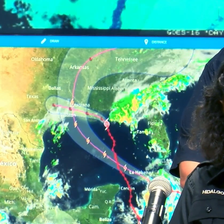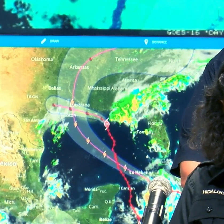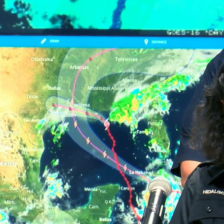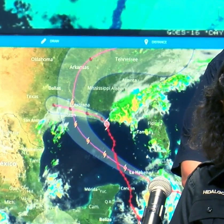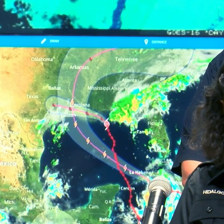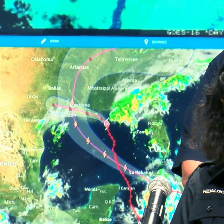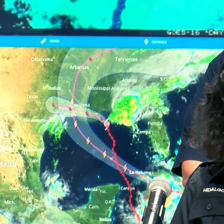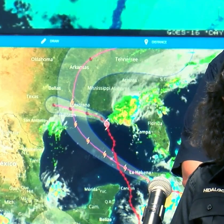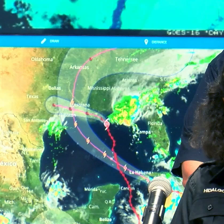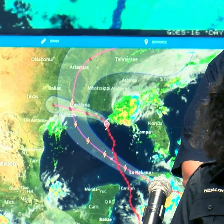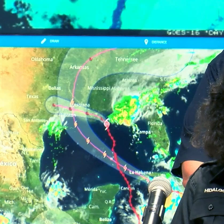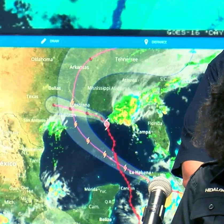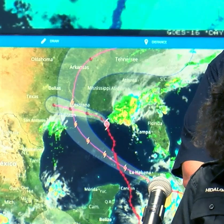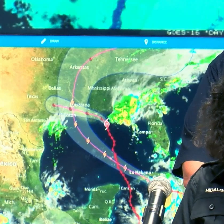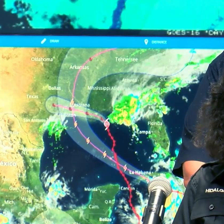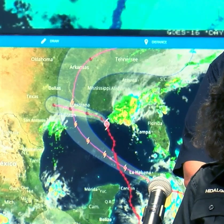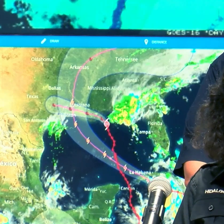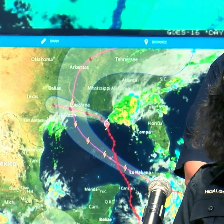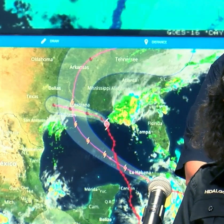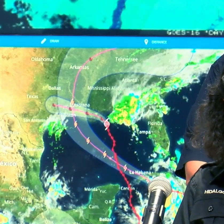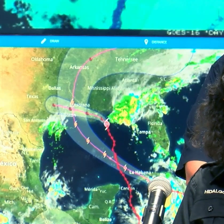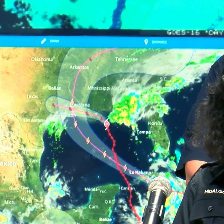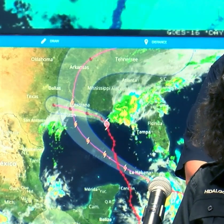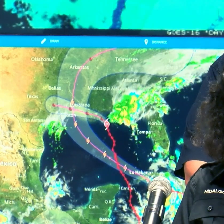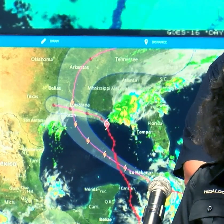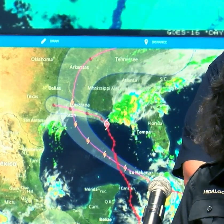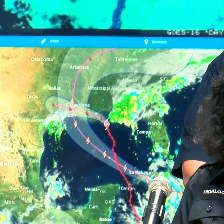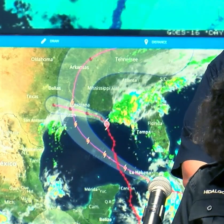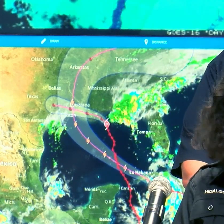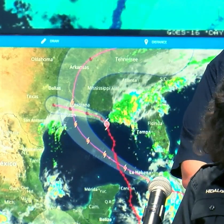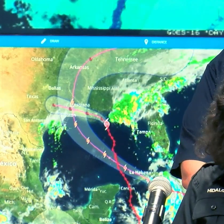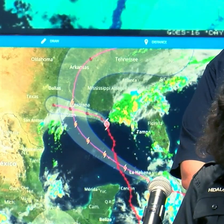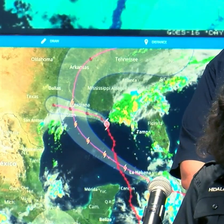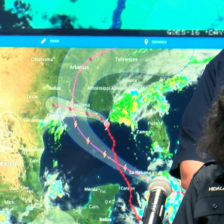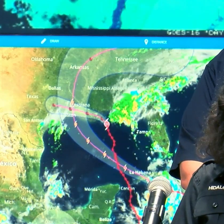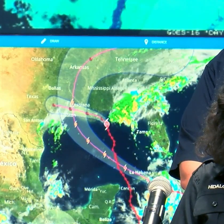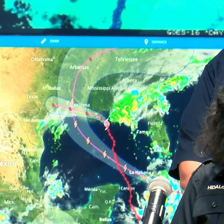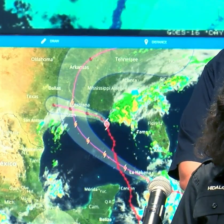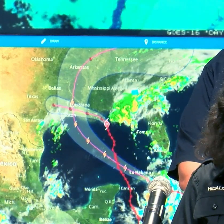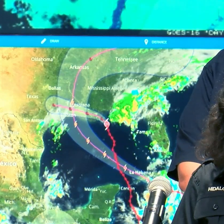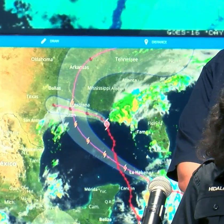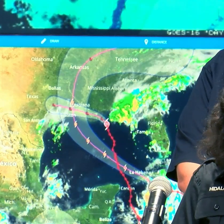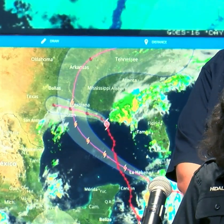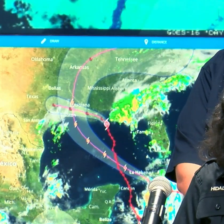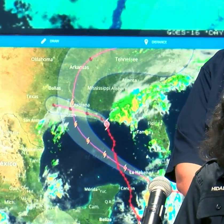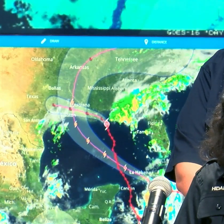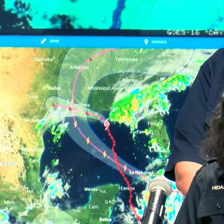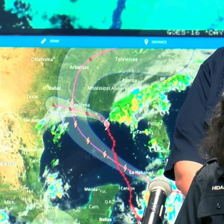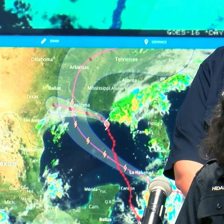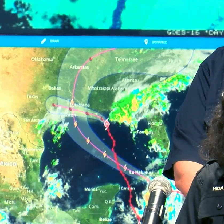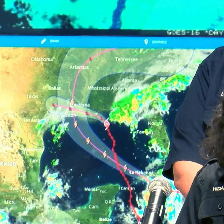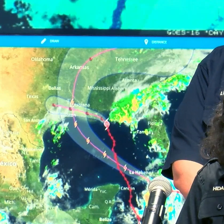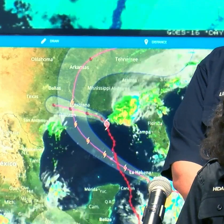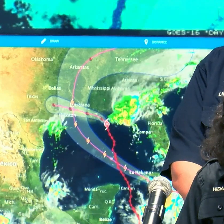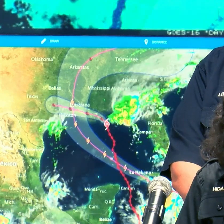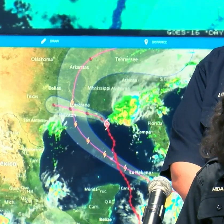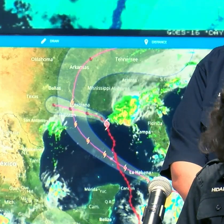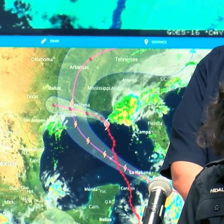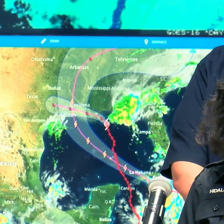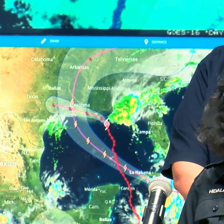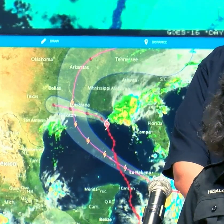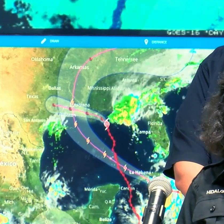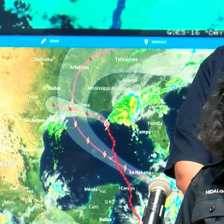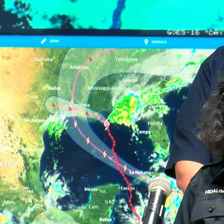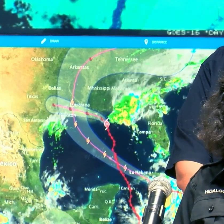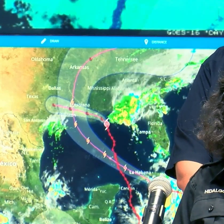lo largo de la costa. Todos los recursos están en readyharris.org. Entonces, en este momento, lo más valioso